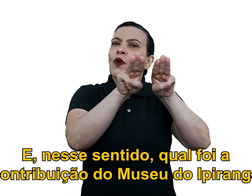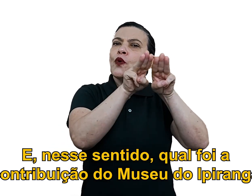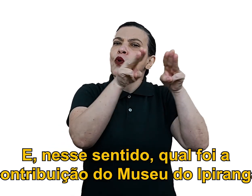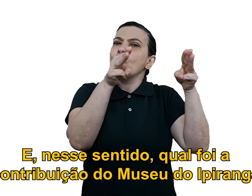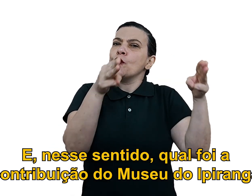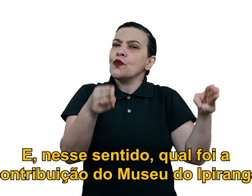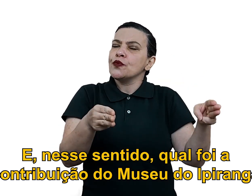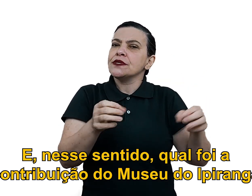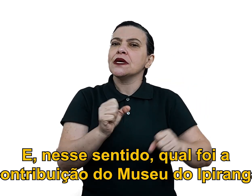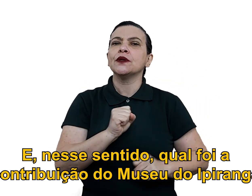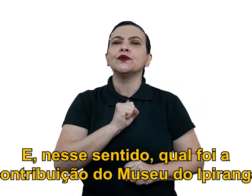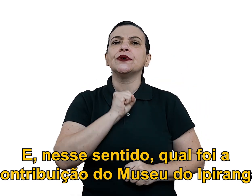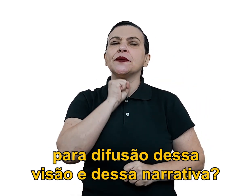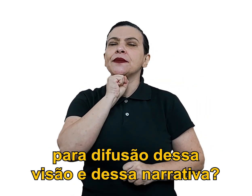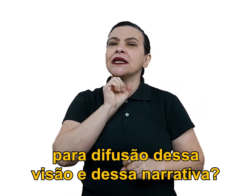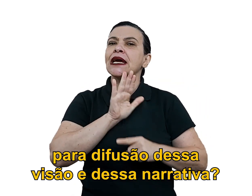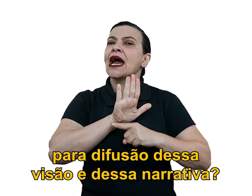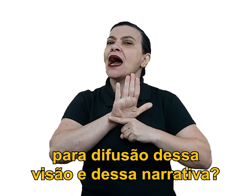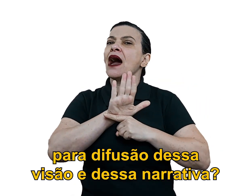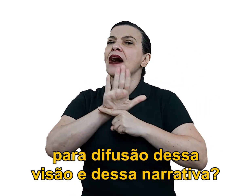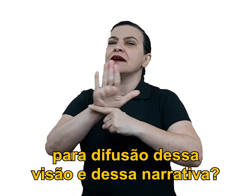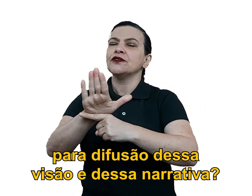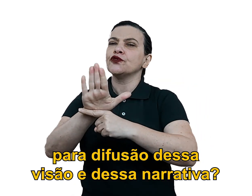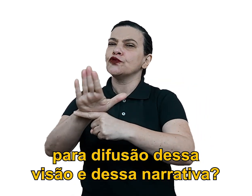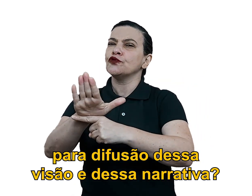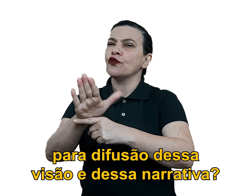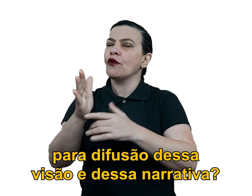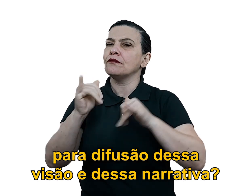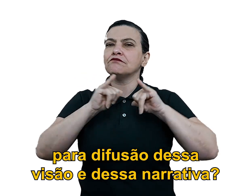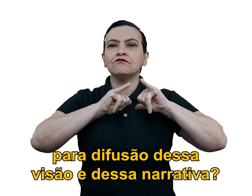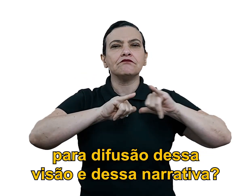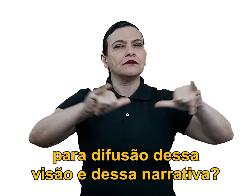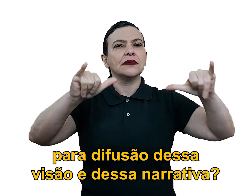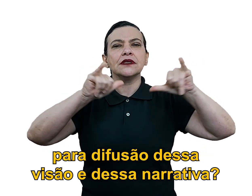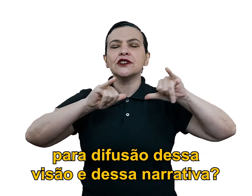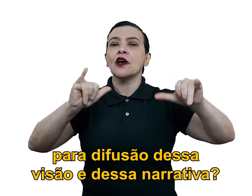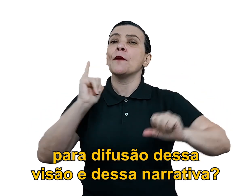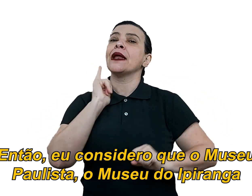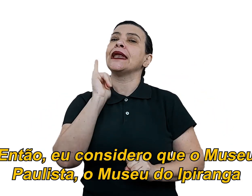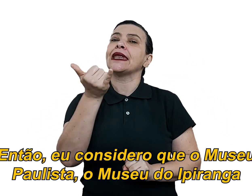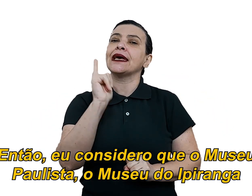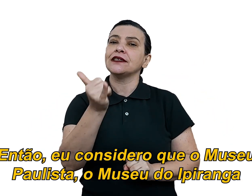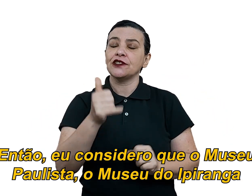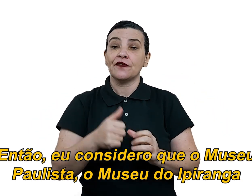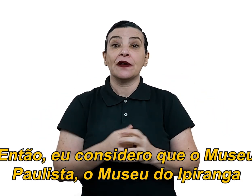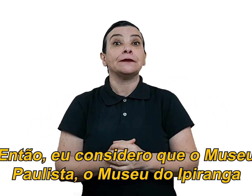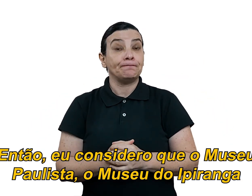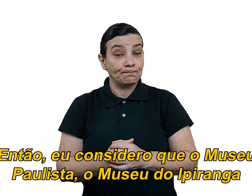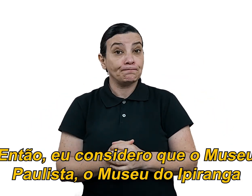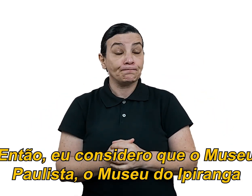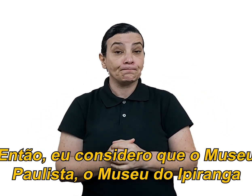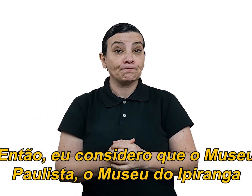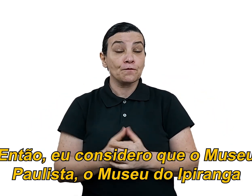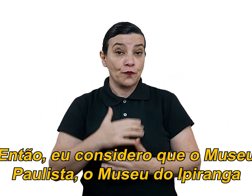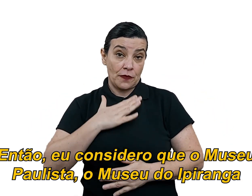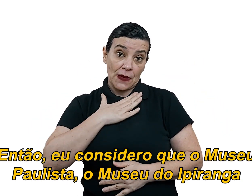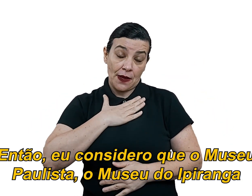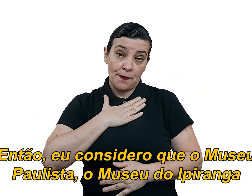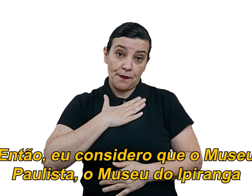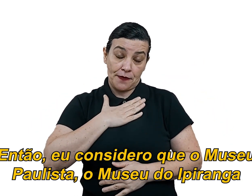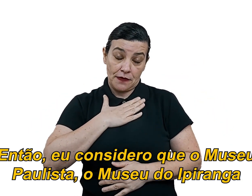contribuição do Museu do Ipiranga para a difusão dessa visão e dessa narrativa? Então, eu considero